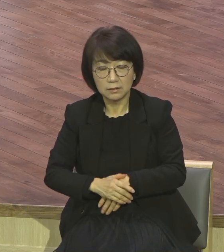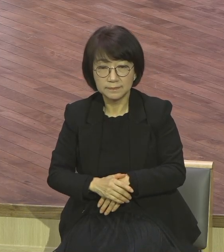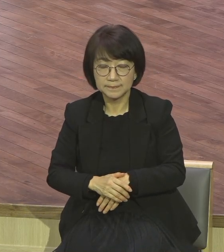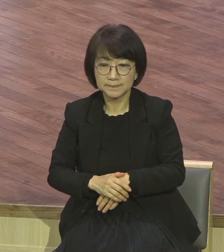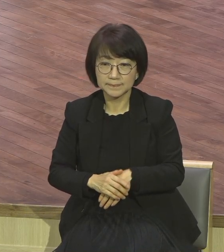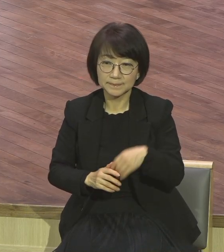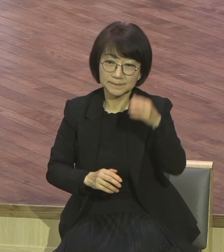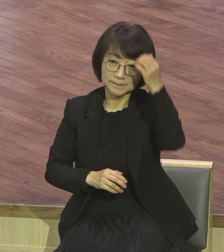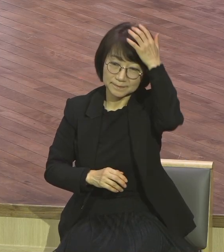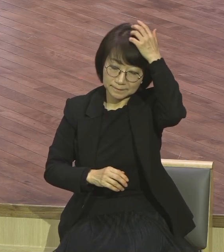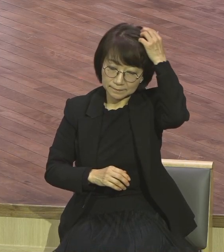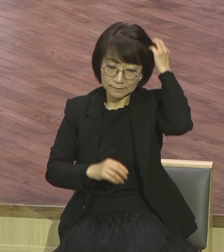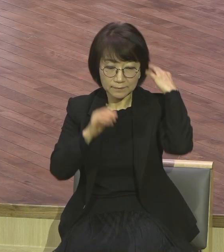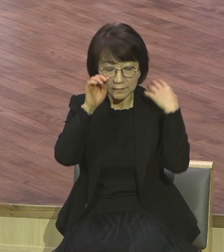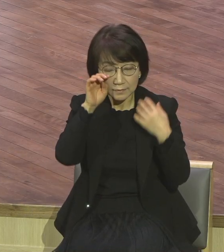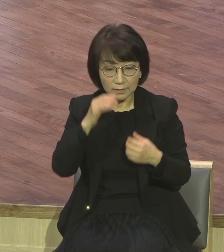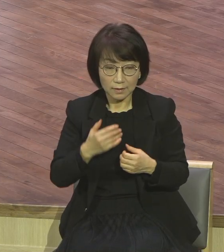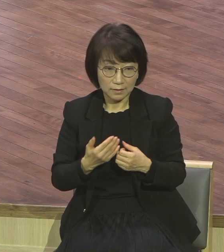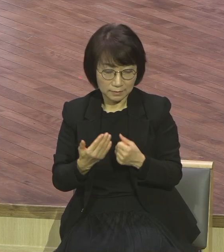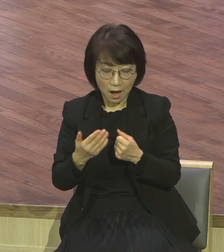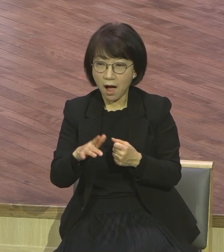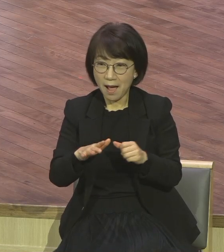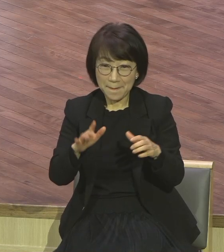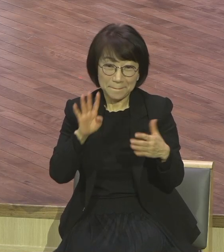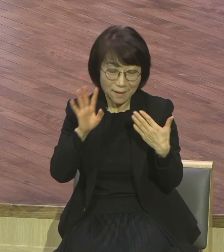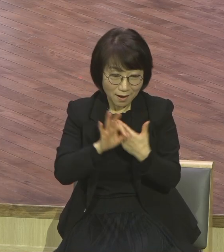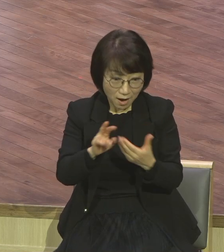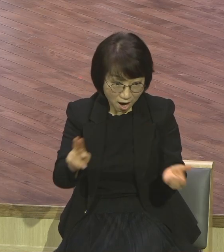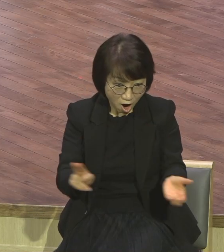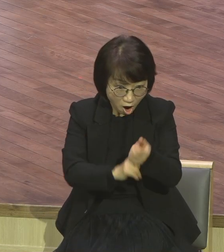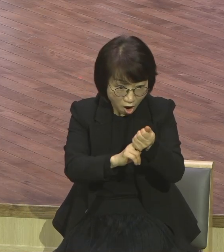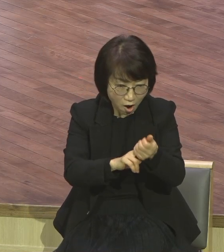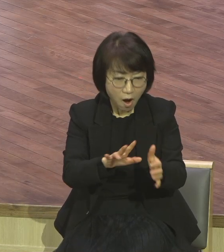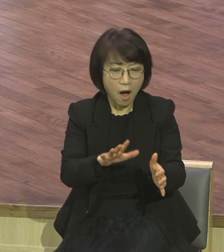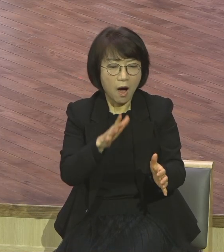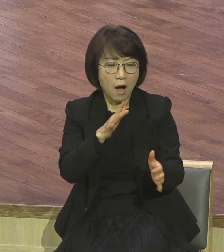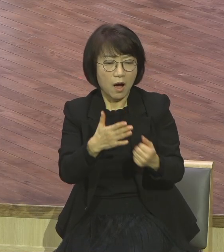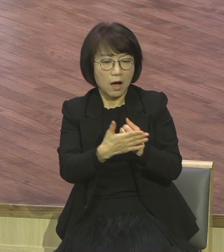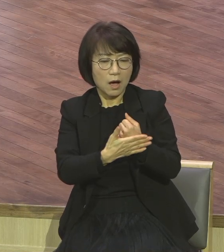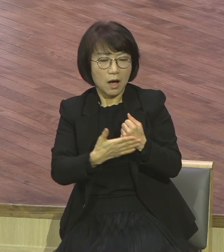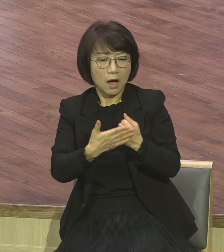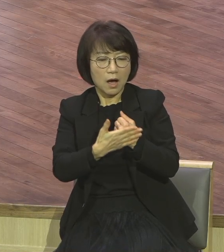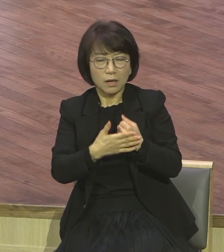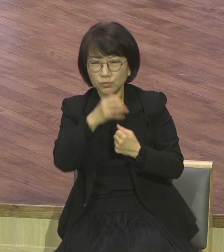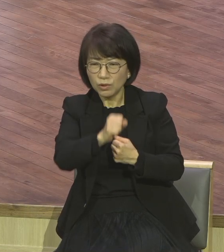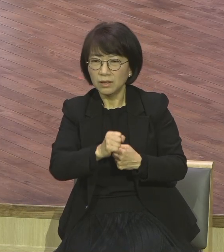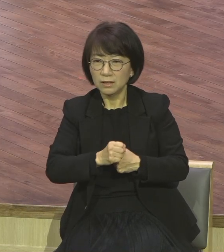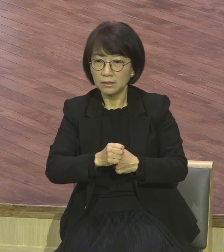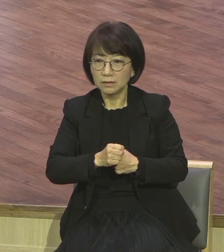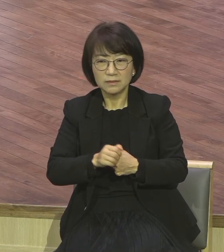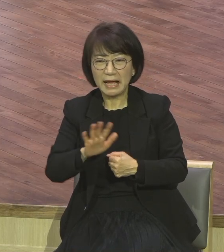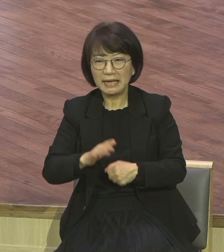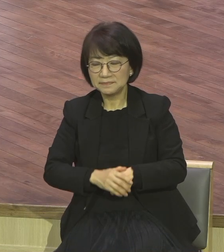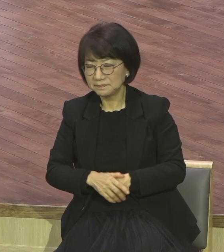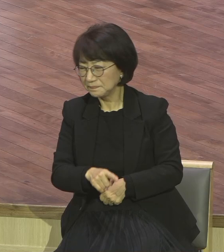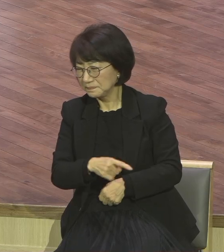은혜를 받고 자기의 도전이 돼야 되는데 그걸 비판하고 판단해버려요. 자기 스스로 자기 수준으로 그걸 배척을